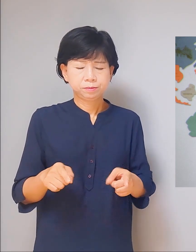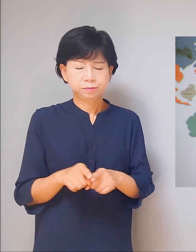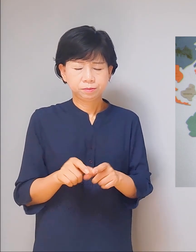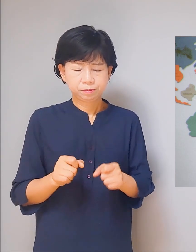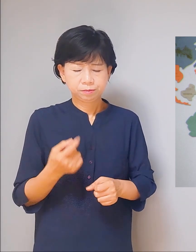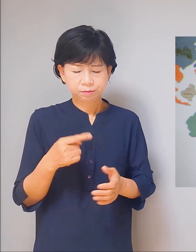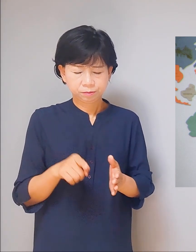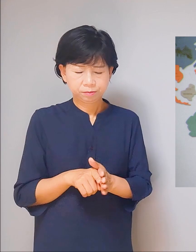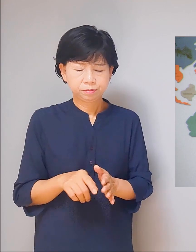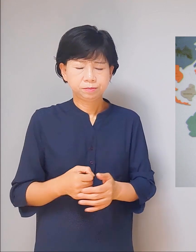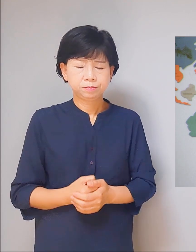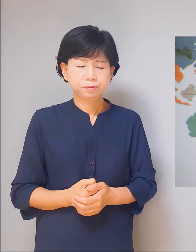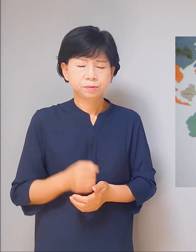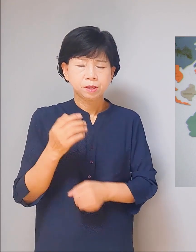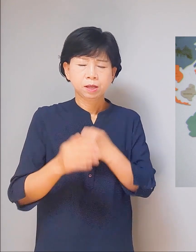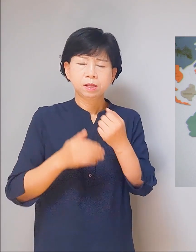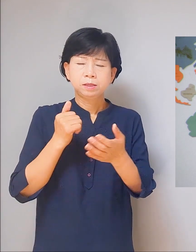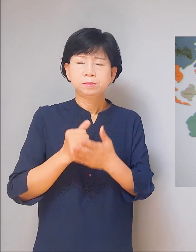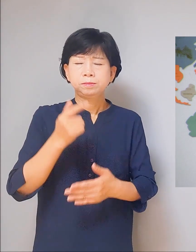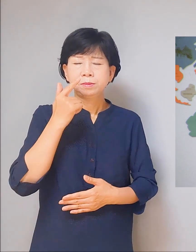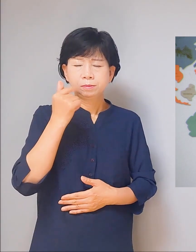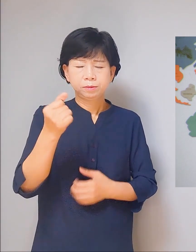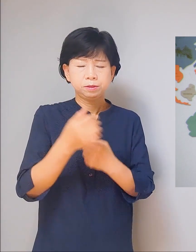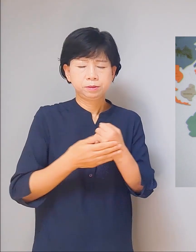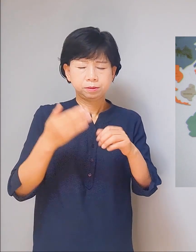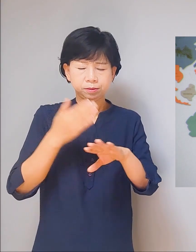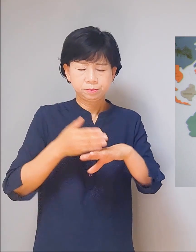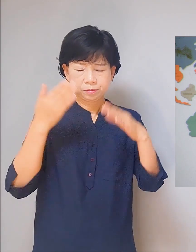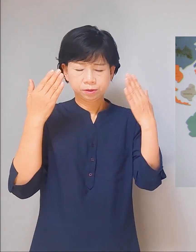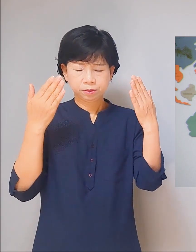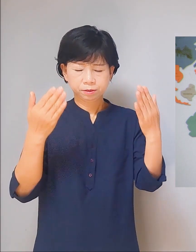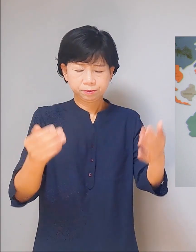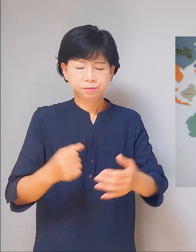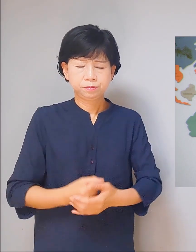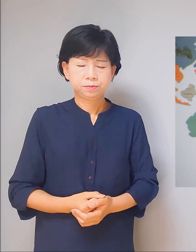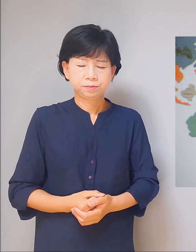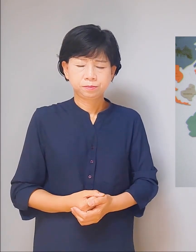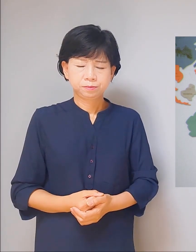믿습니다. 하나님 아버지 은혜를 감사합니다.